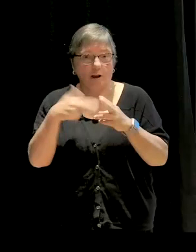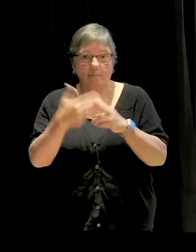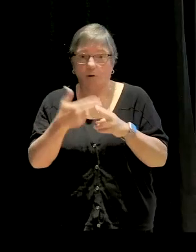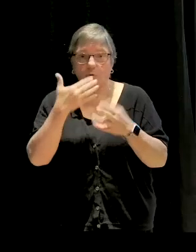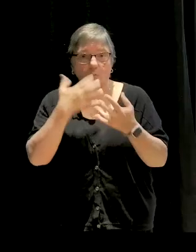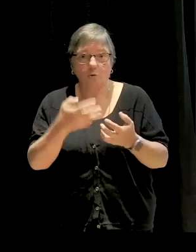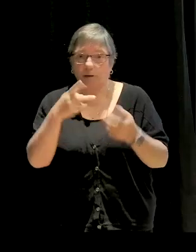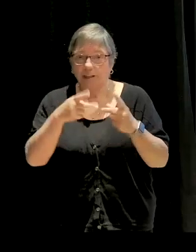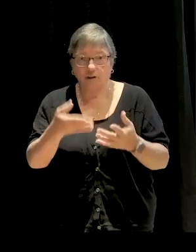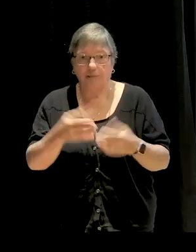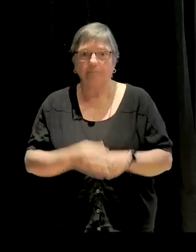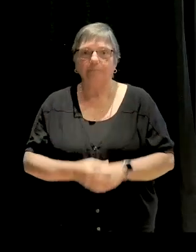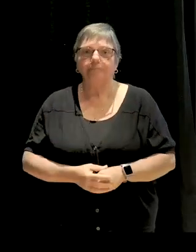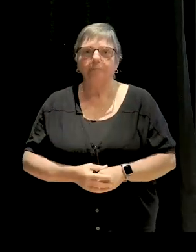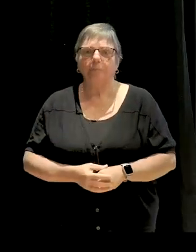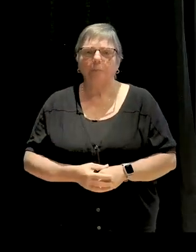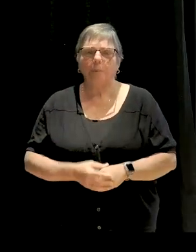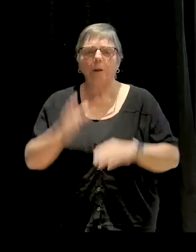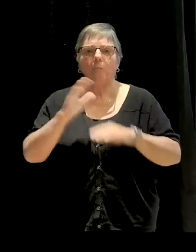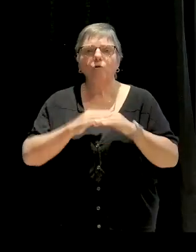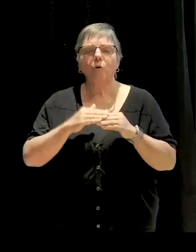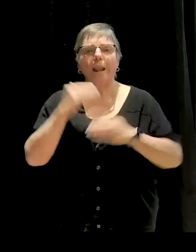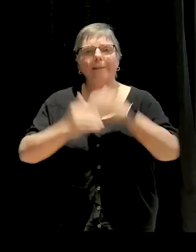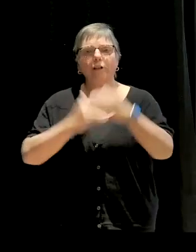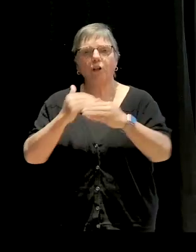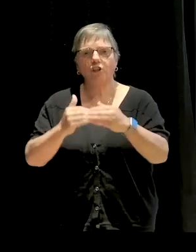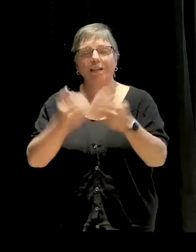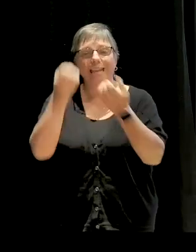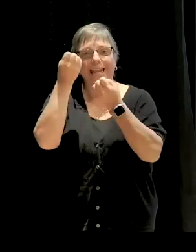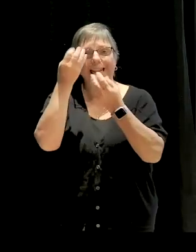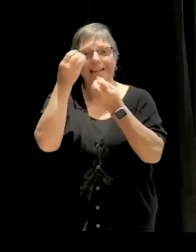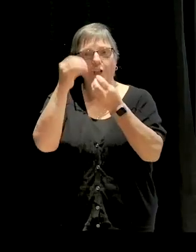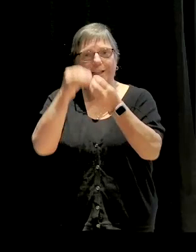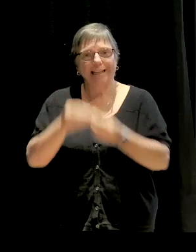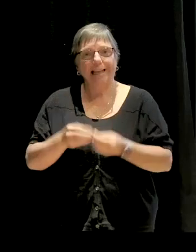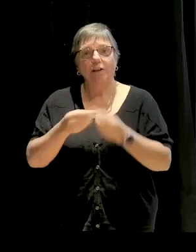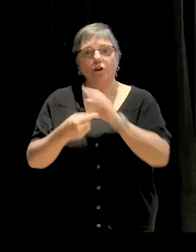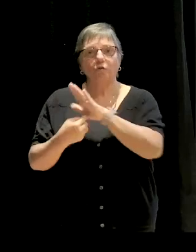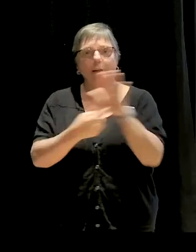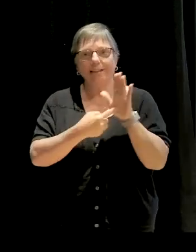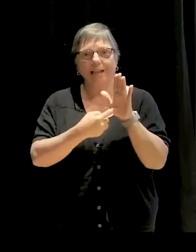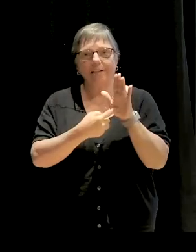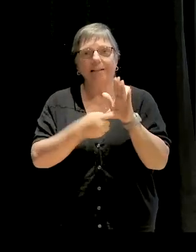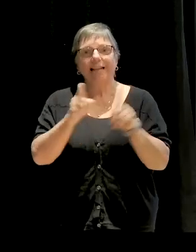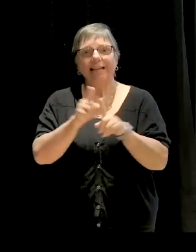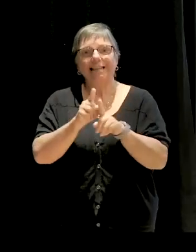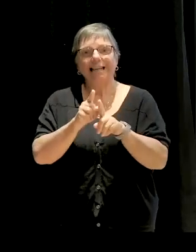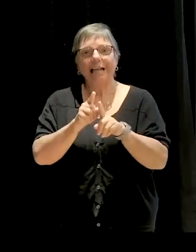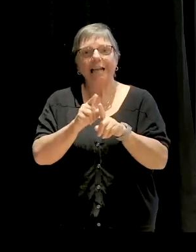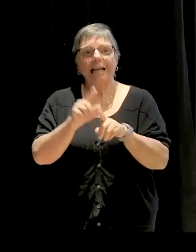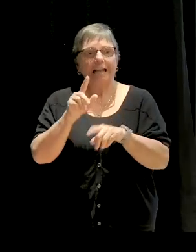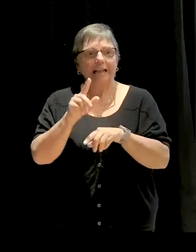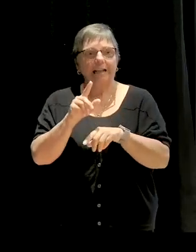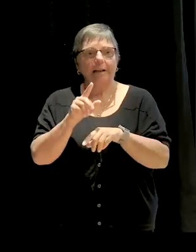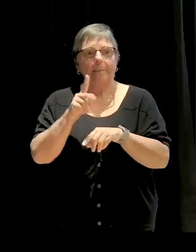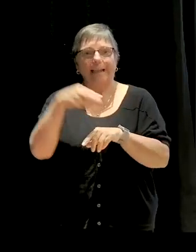chemsex. Au niveau de la méthodologie, les données que je vous présente aujourd'hui sont issues du projet PNP dans la diversité de la chaire